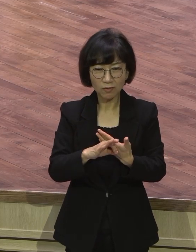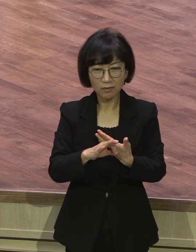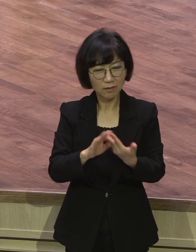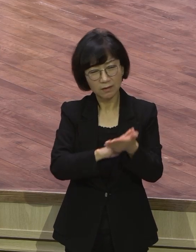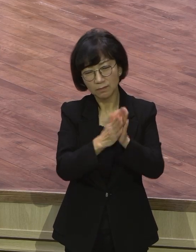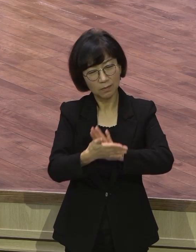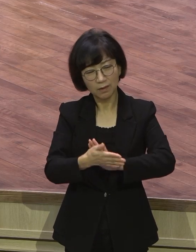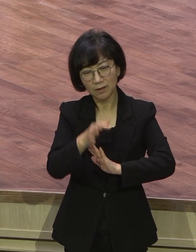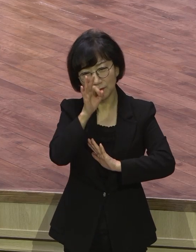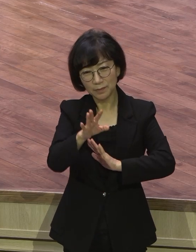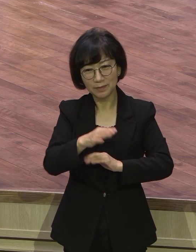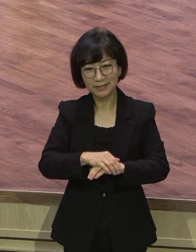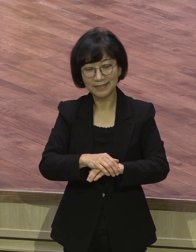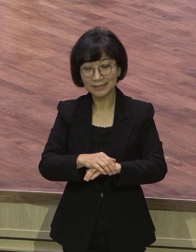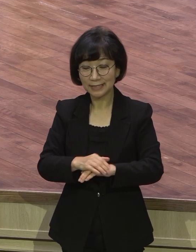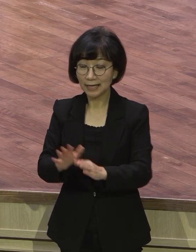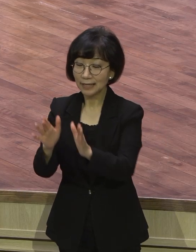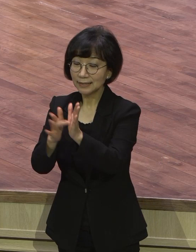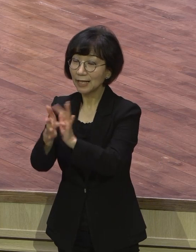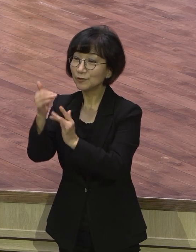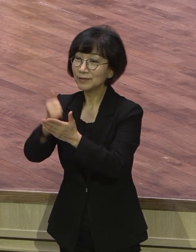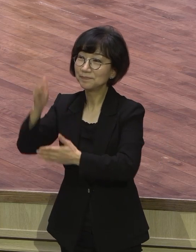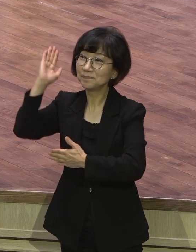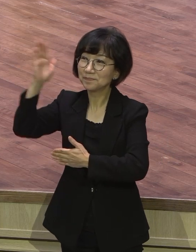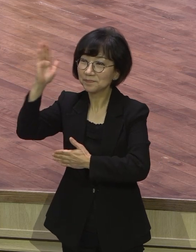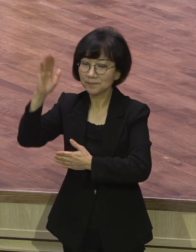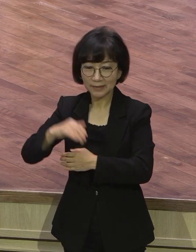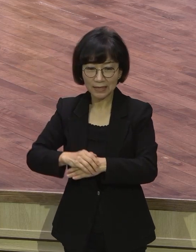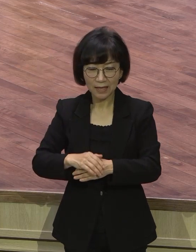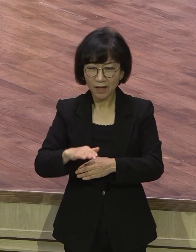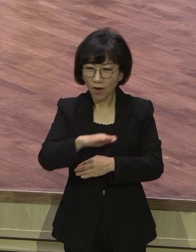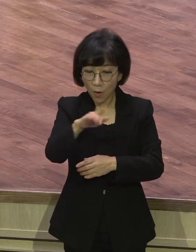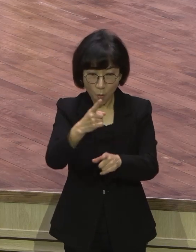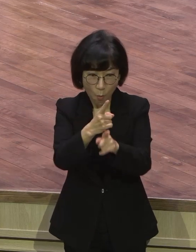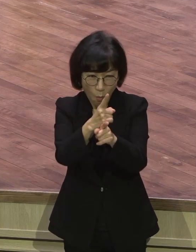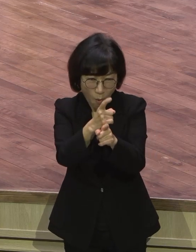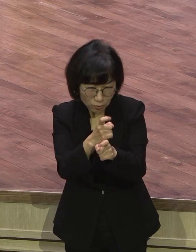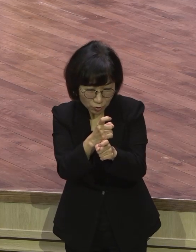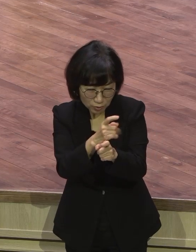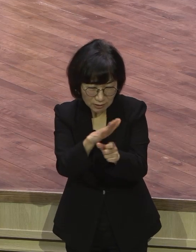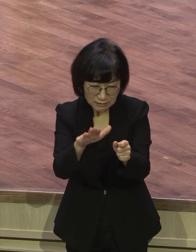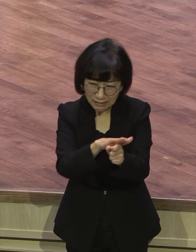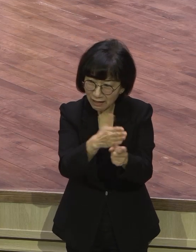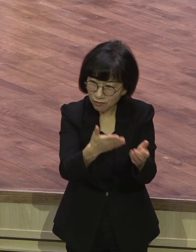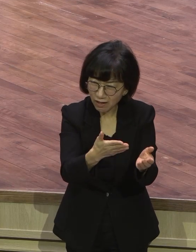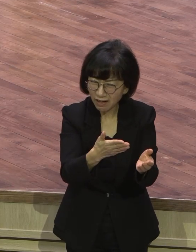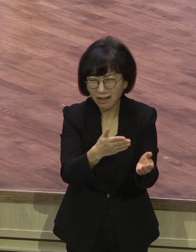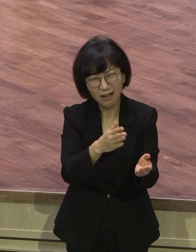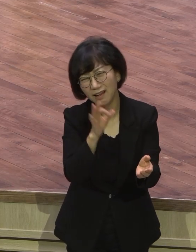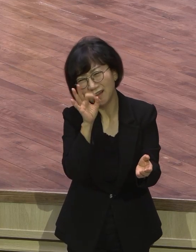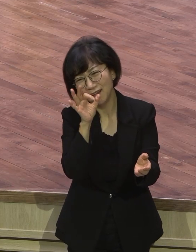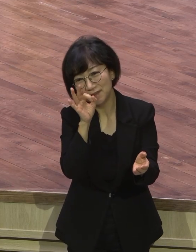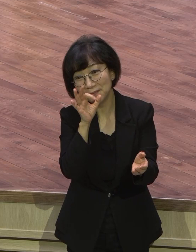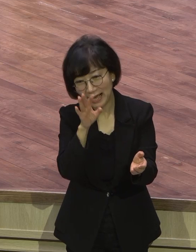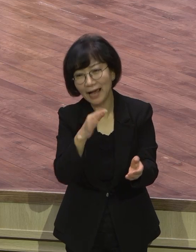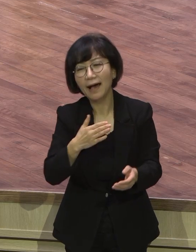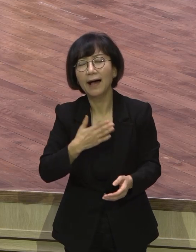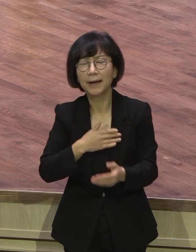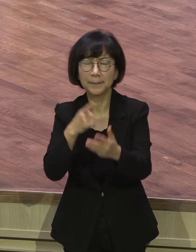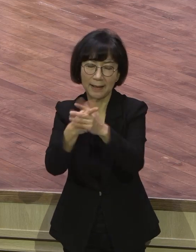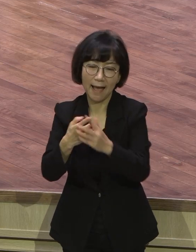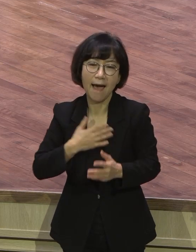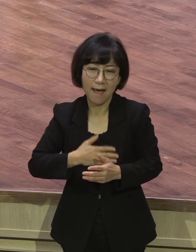그래서 예수님께서 여러분이 원수로 생각하는 대상을 놓고 너의 인격 안 되니까 네 성질로는 절대 안 되니까 어떻게